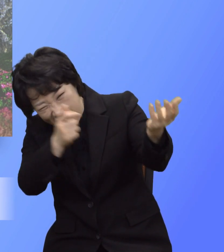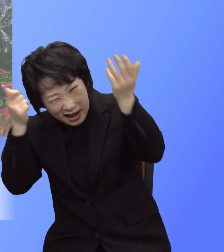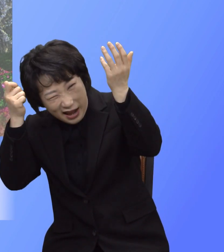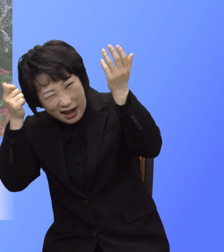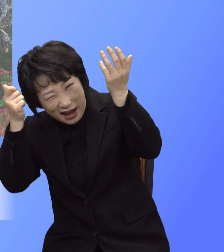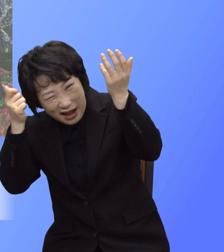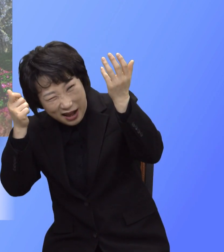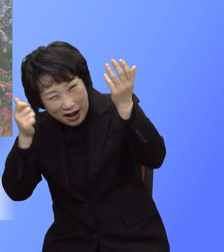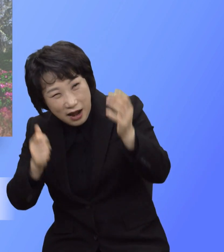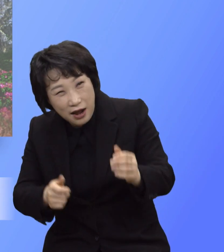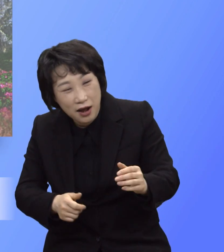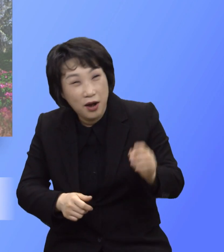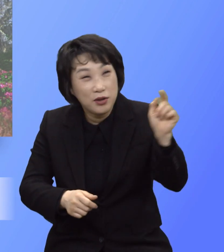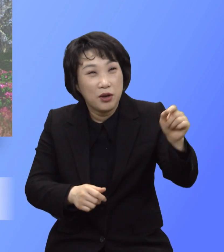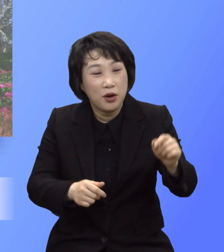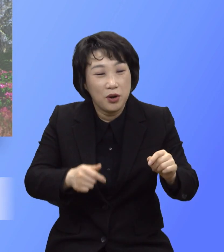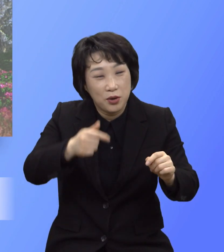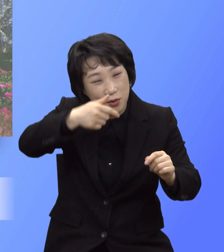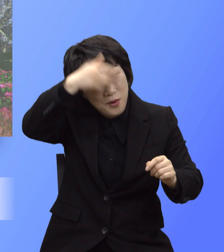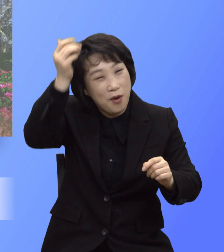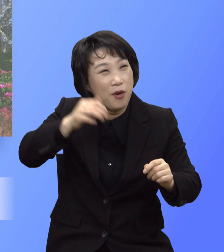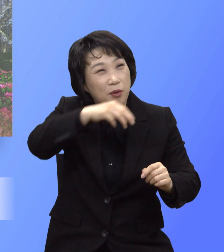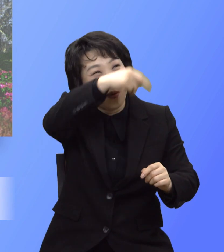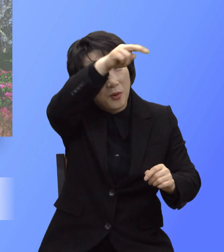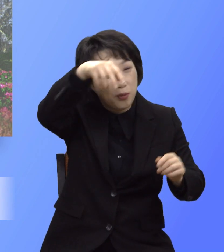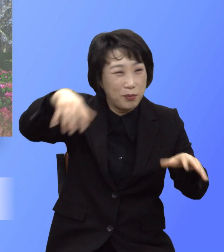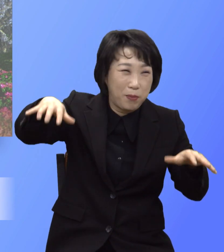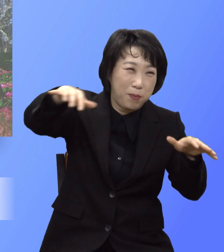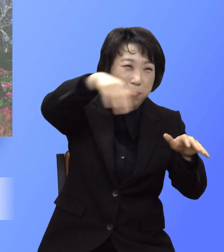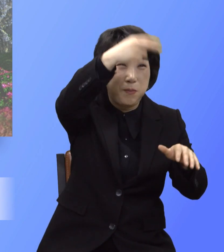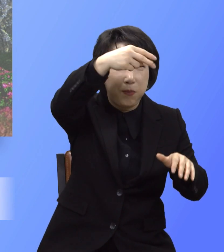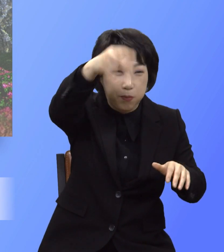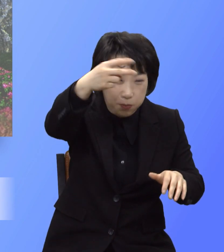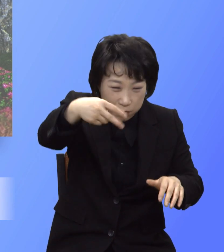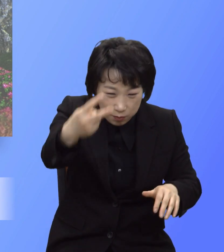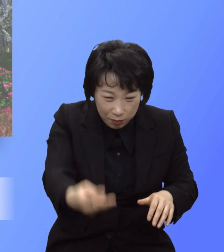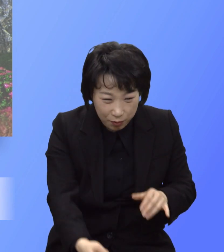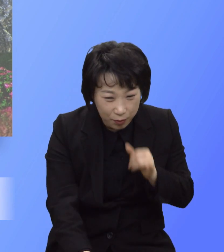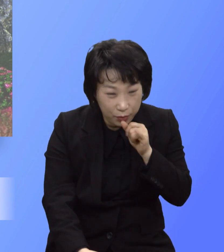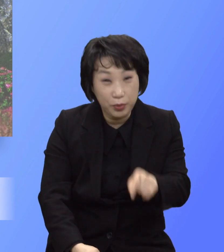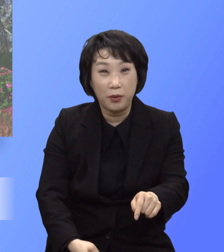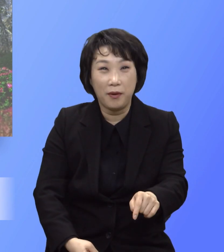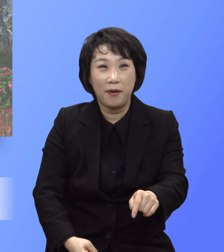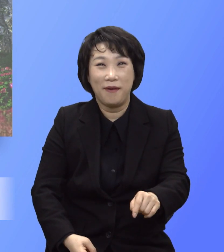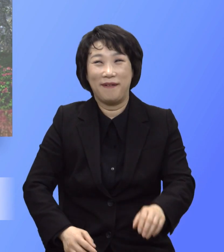나면 꽝이 꽁이 빙 떨어집니다. 예.